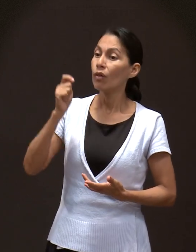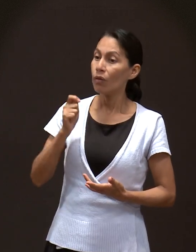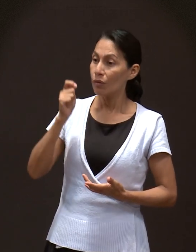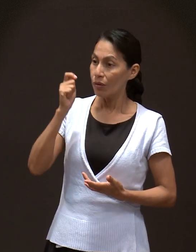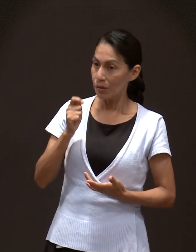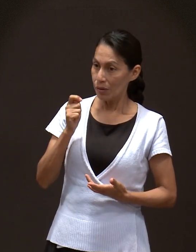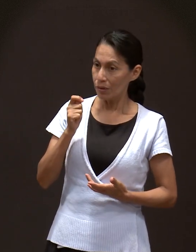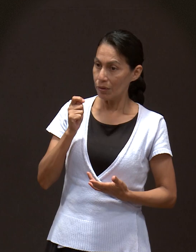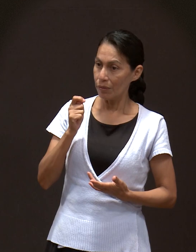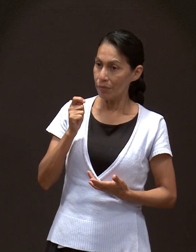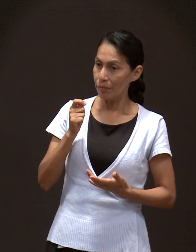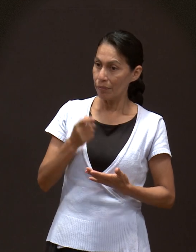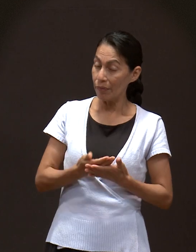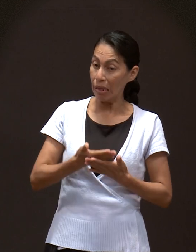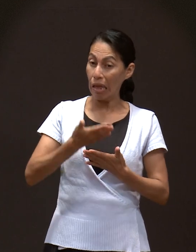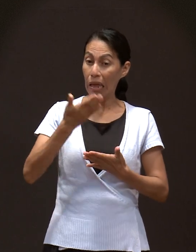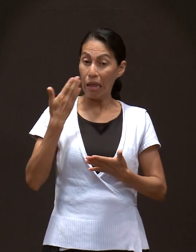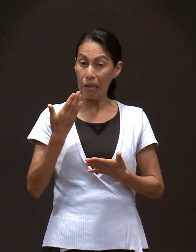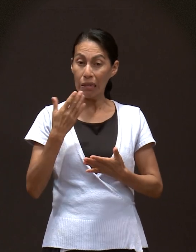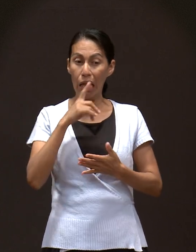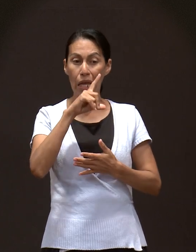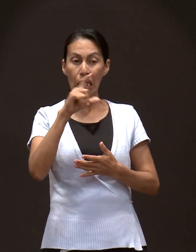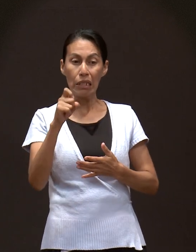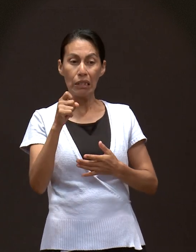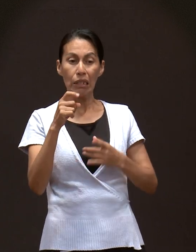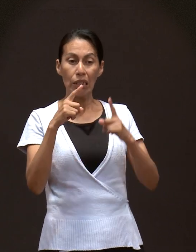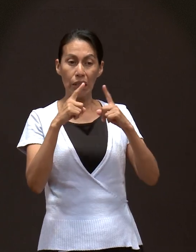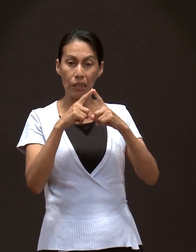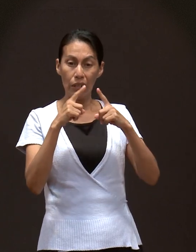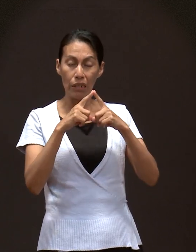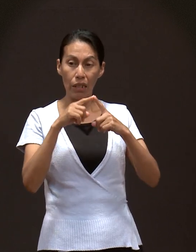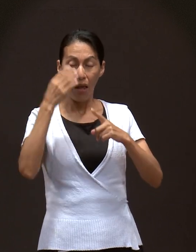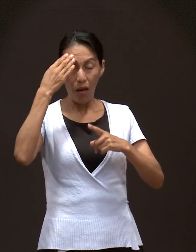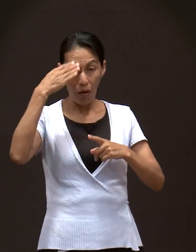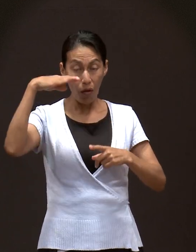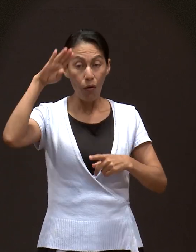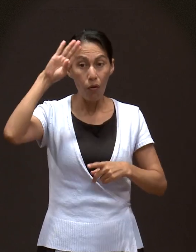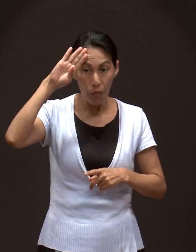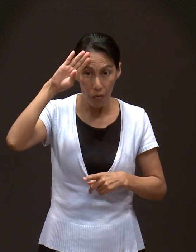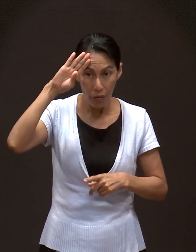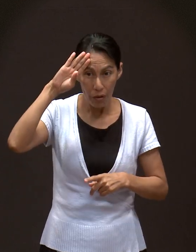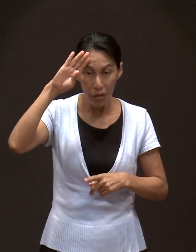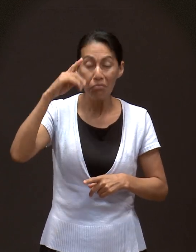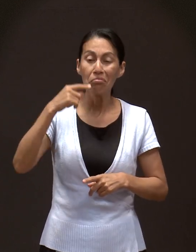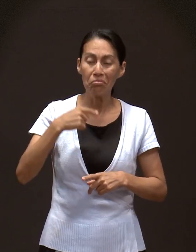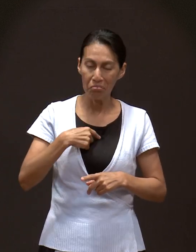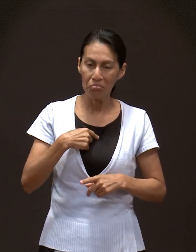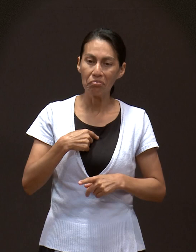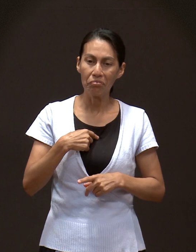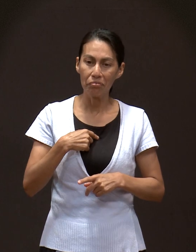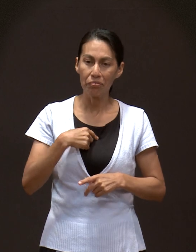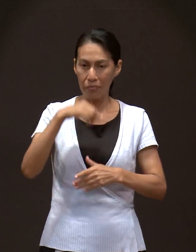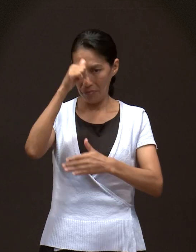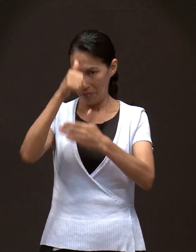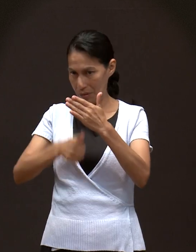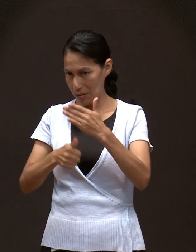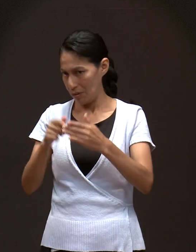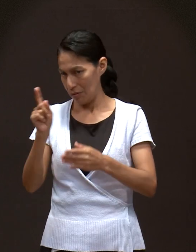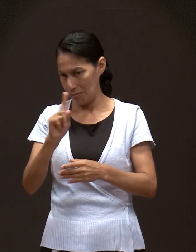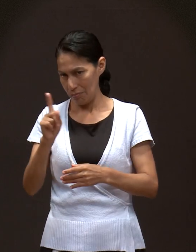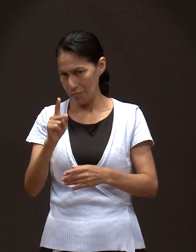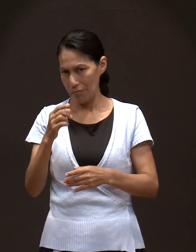pastor jubilado. Fui pastor de más de 100 iglesias en Cuba. No era